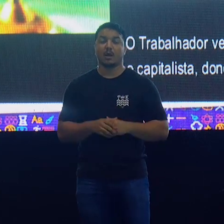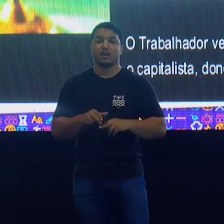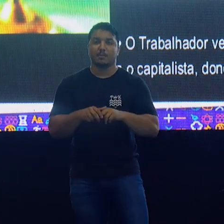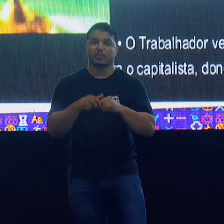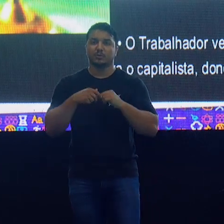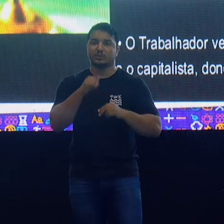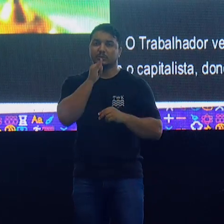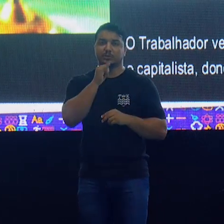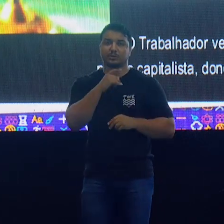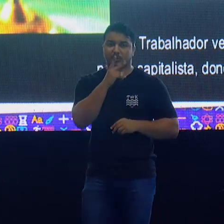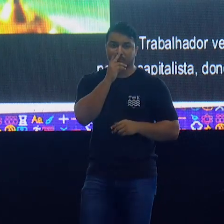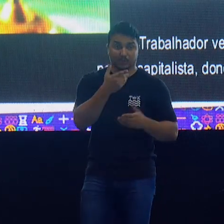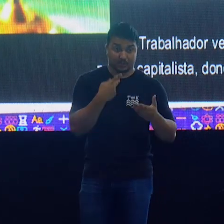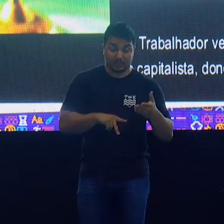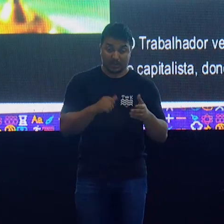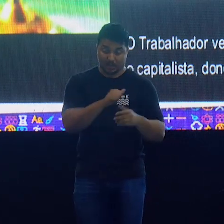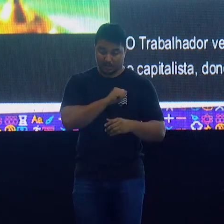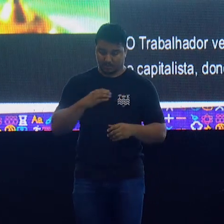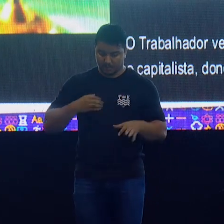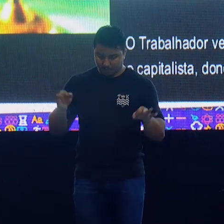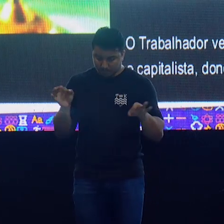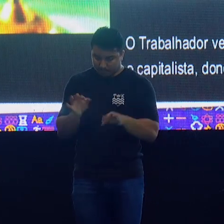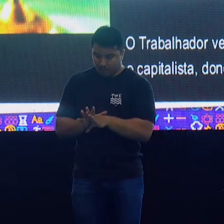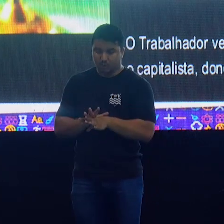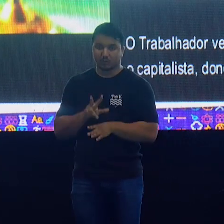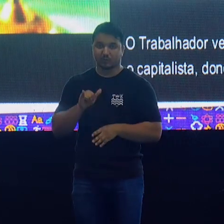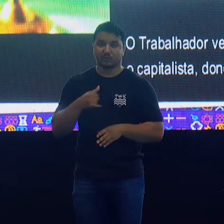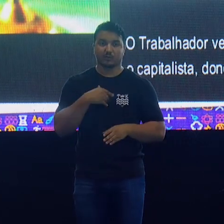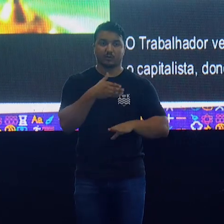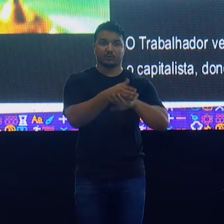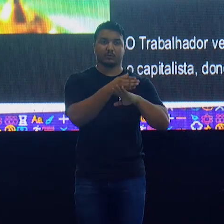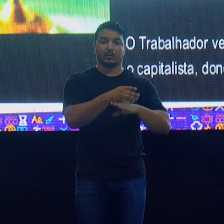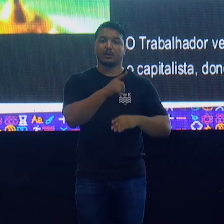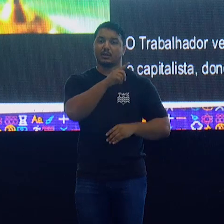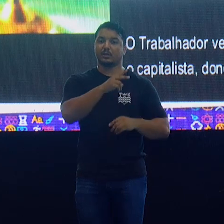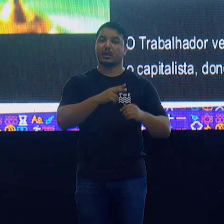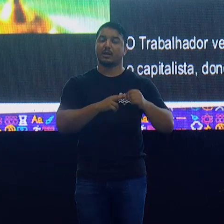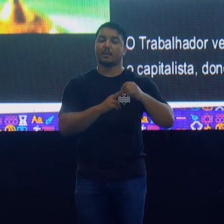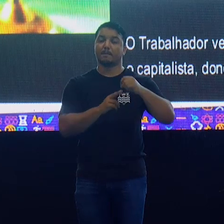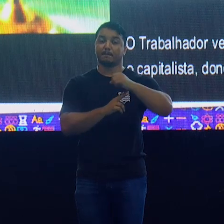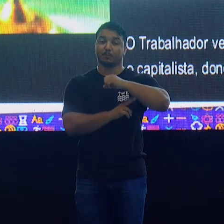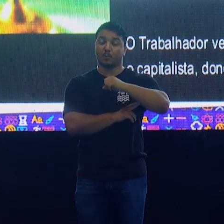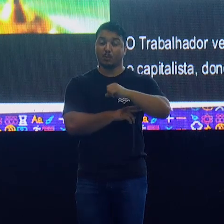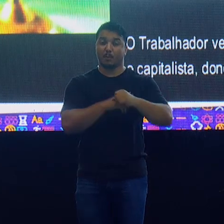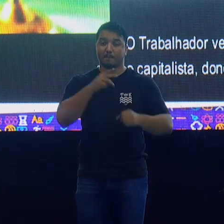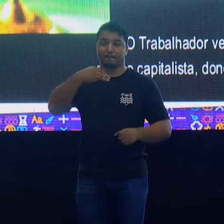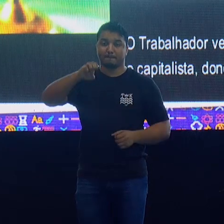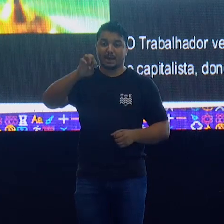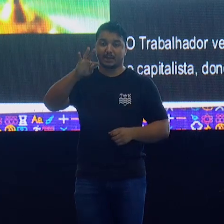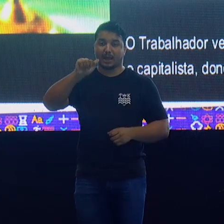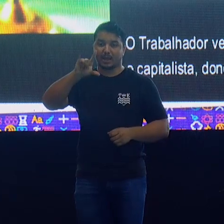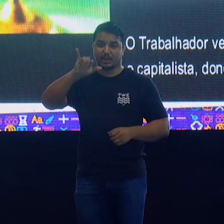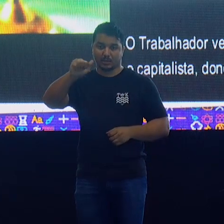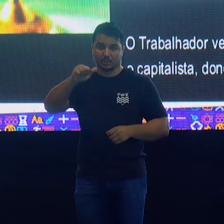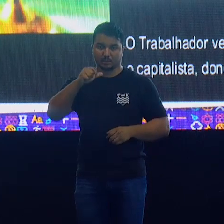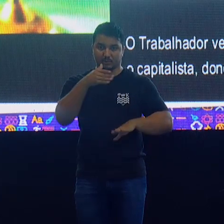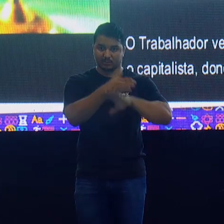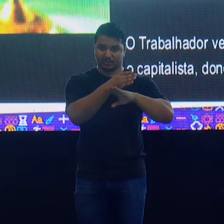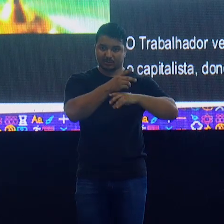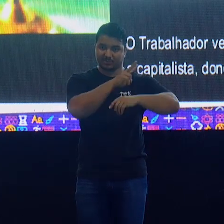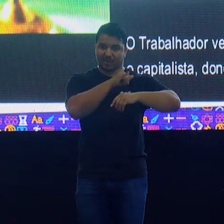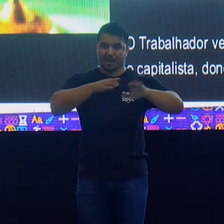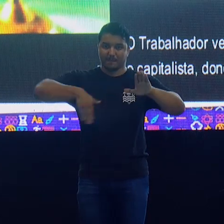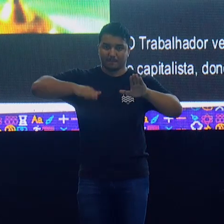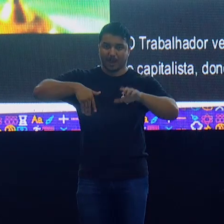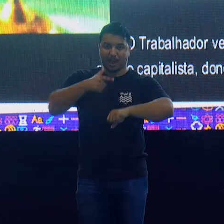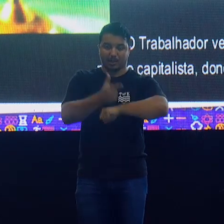está saindo da aula do Academia Enem, você vai lá para a Ponte Metálica ver o pôr do sol com o Cruz.